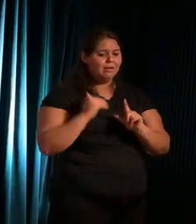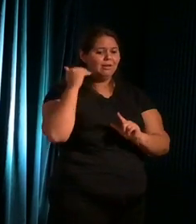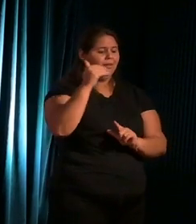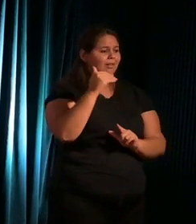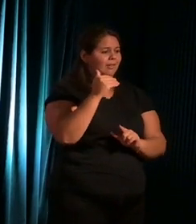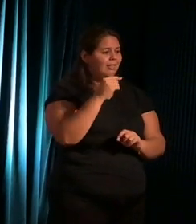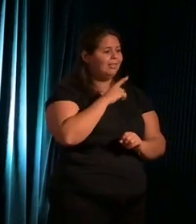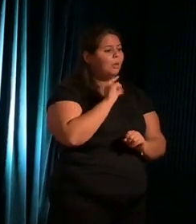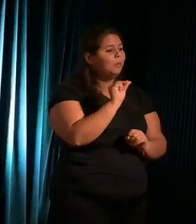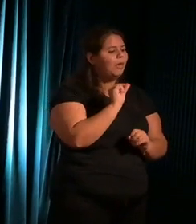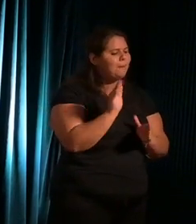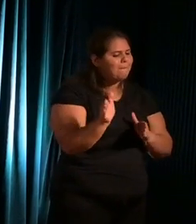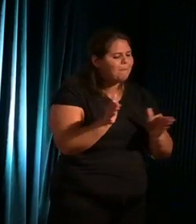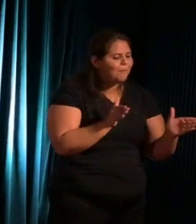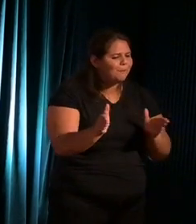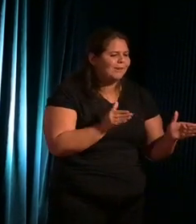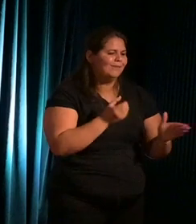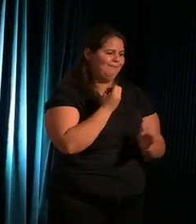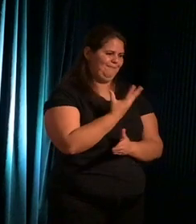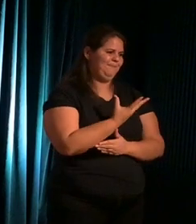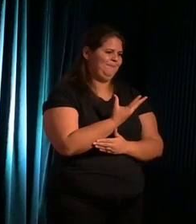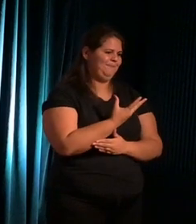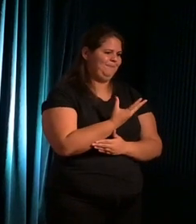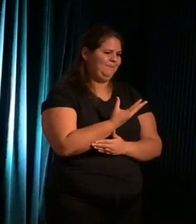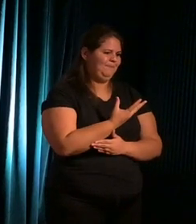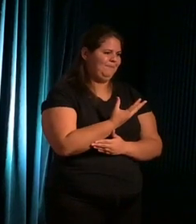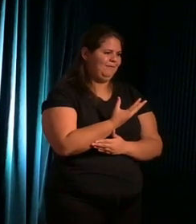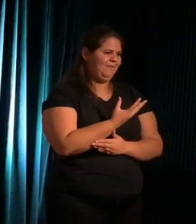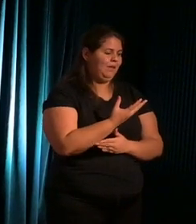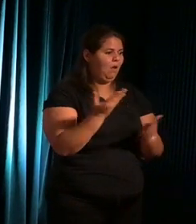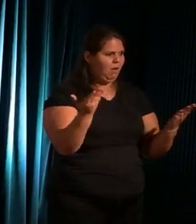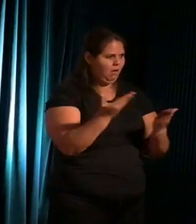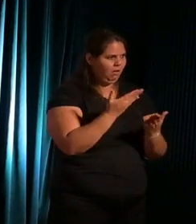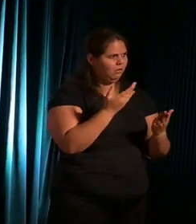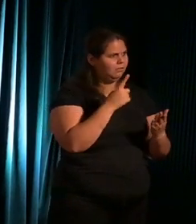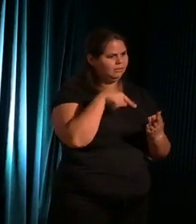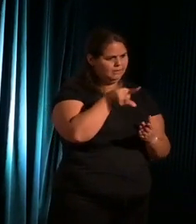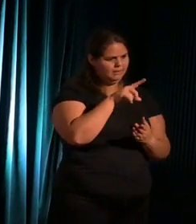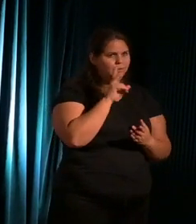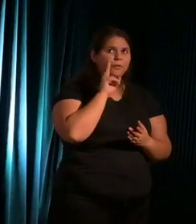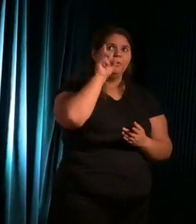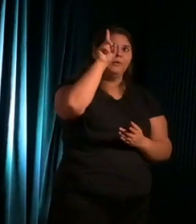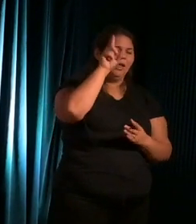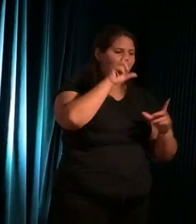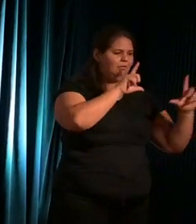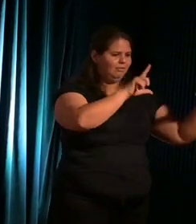os bons momentos. E tudo isso que vocês vão ver daqui a pouco, e eu vou tentar